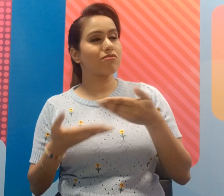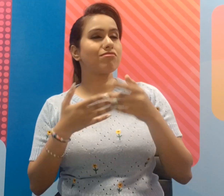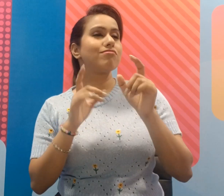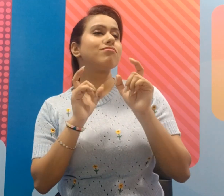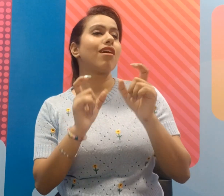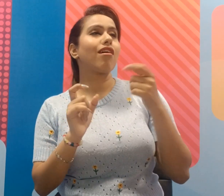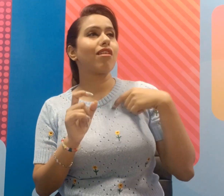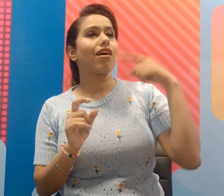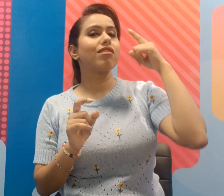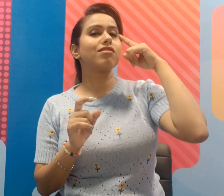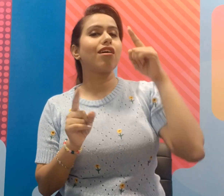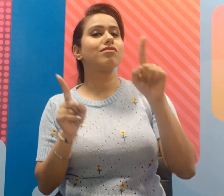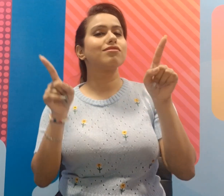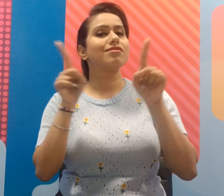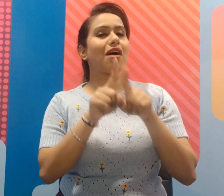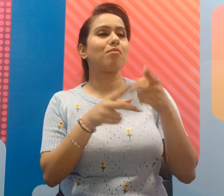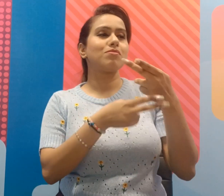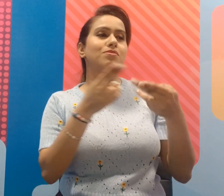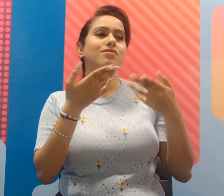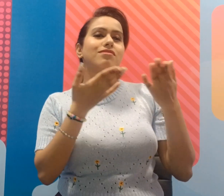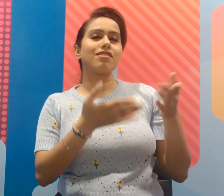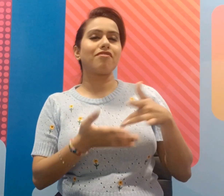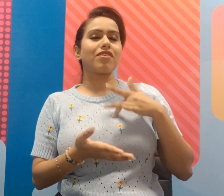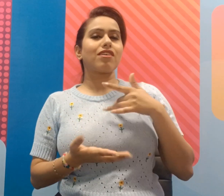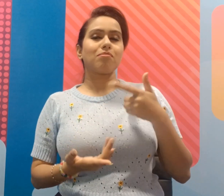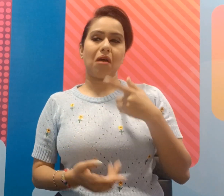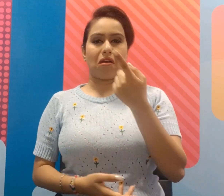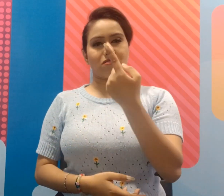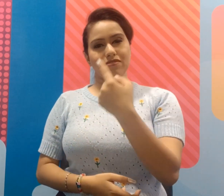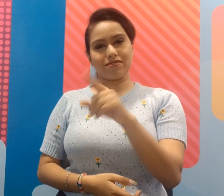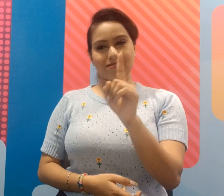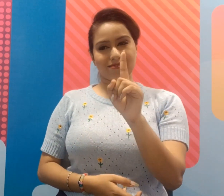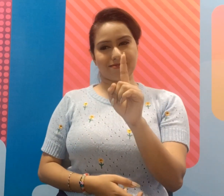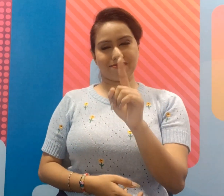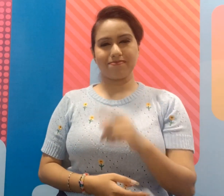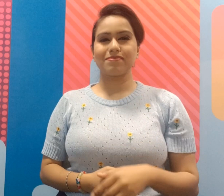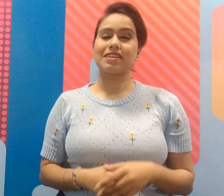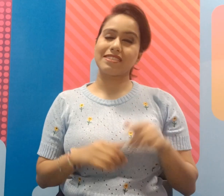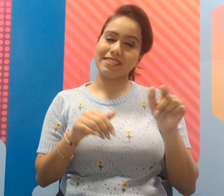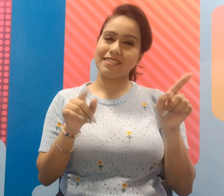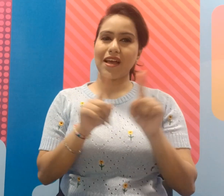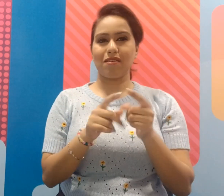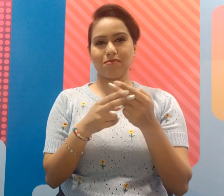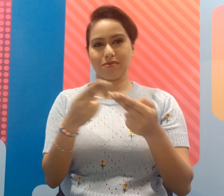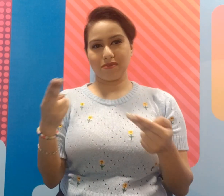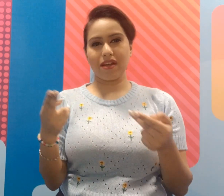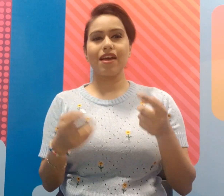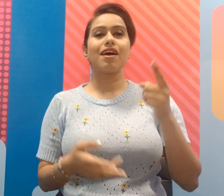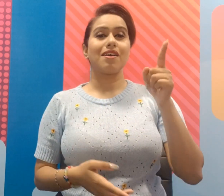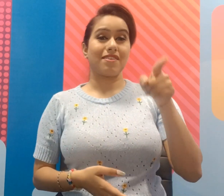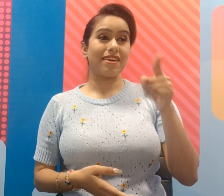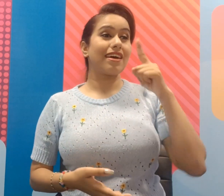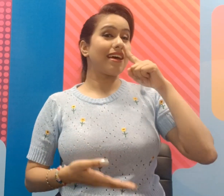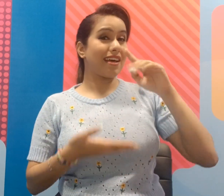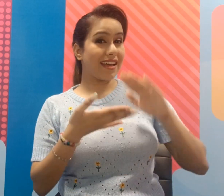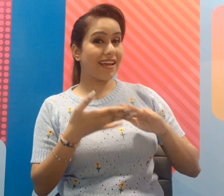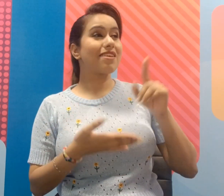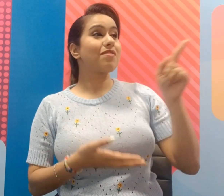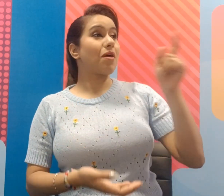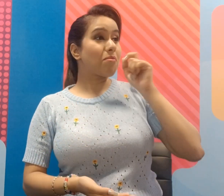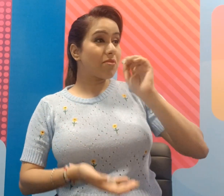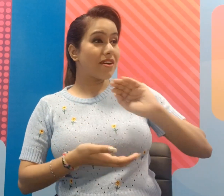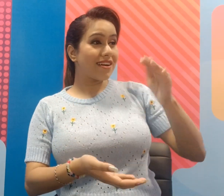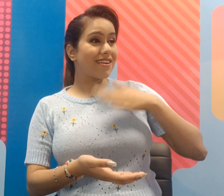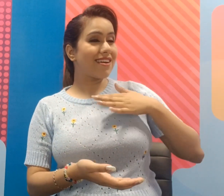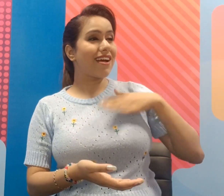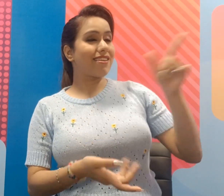कि आपकी बात सही है, जवाब सही है आपका। यही कहा उस पत्नी ने अपने पति से कि हमारी संतान का ख्याल रखना। प्रोफेसर ने कहा